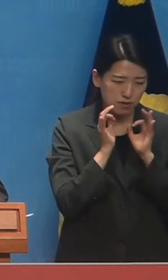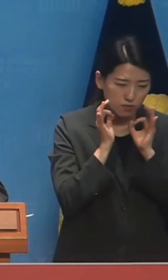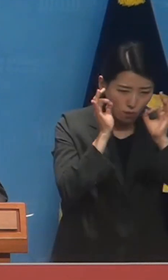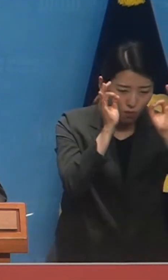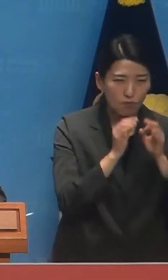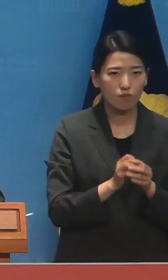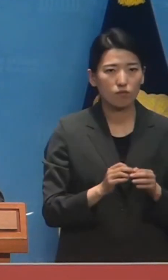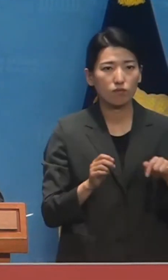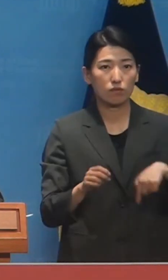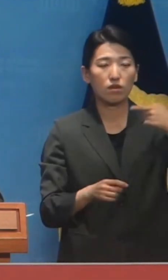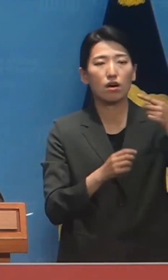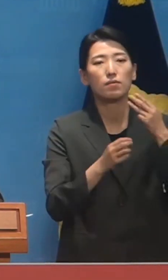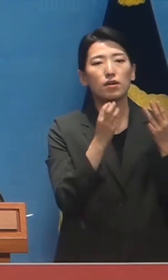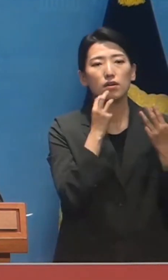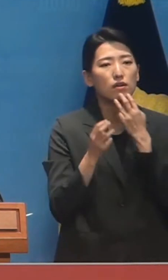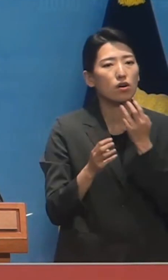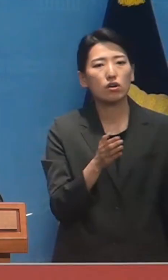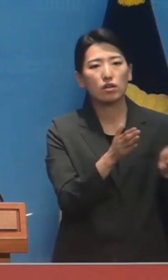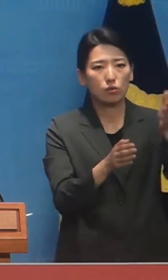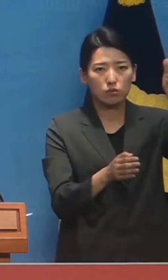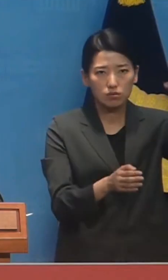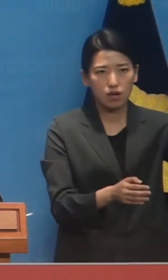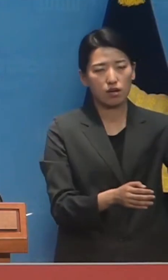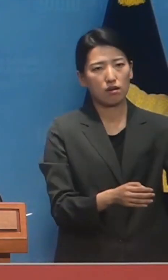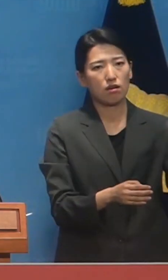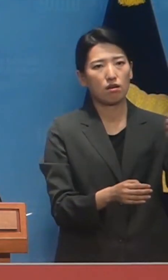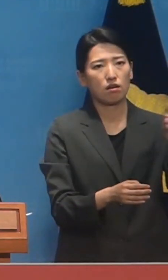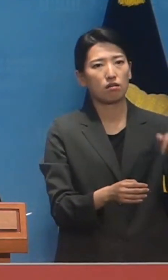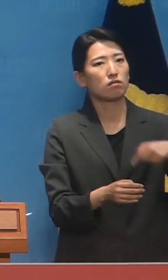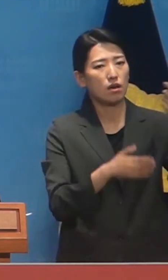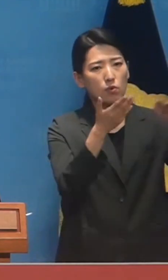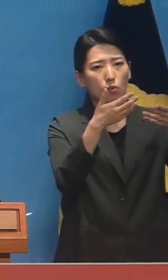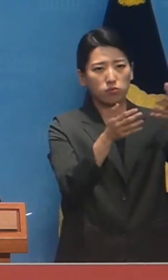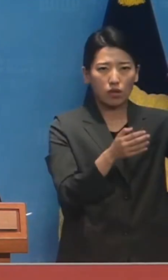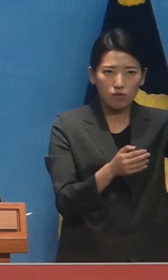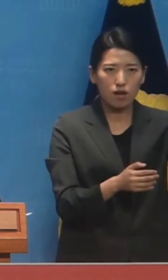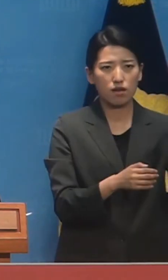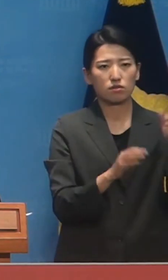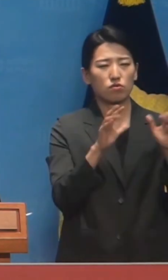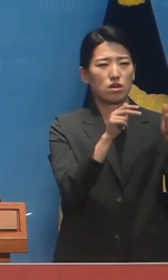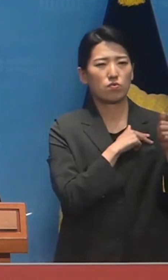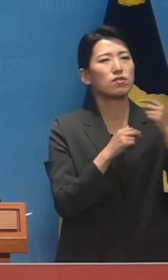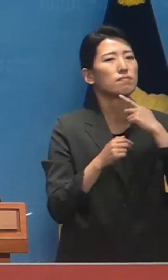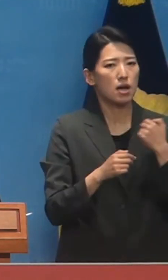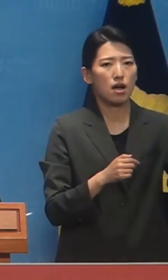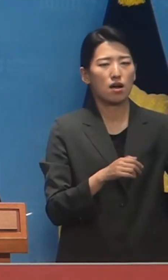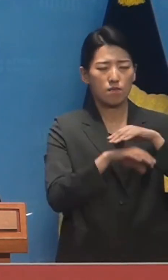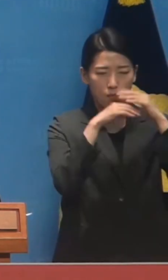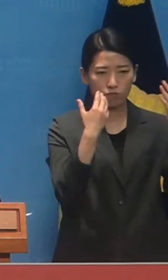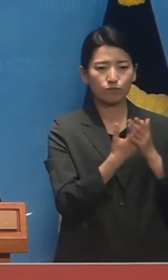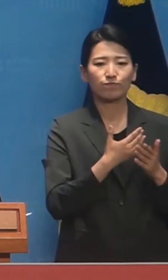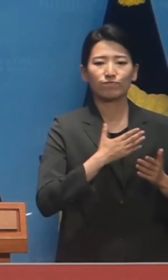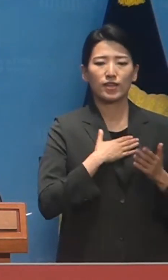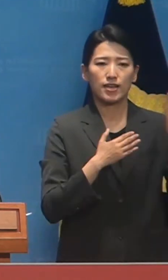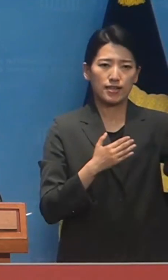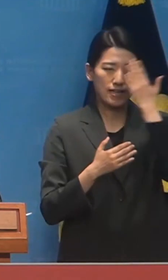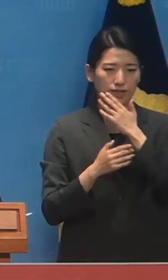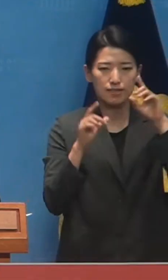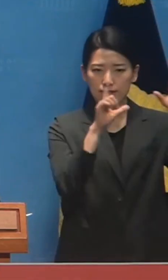국회의원으로서 청렴성과 헌신, 분명한 가치관을 국민들에게 삶으로 보여준 자입니다.